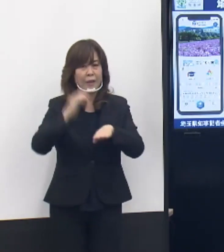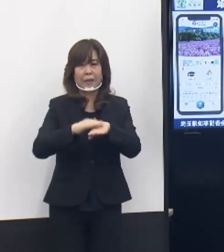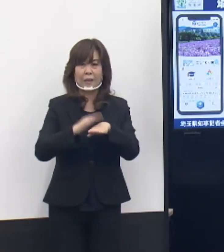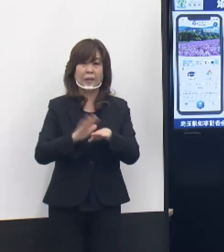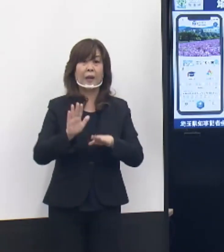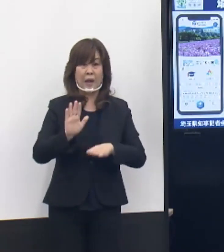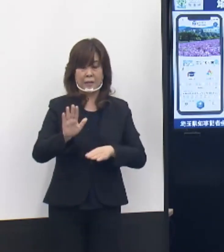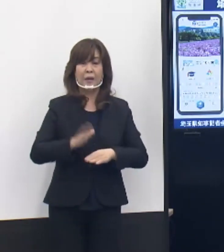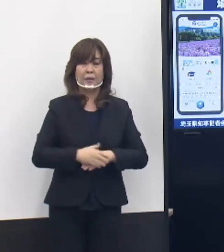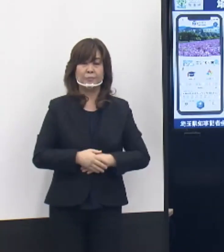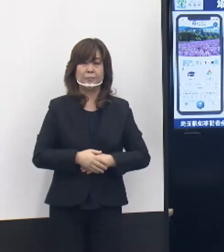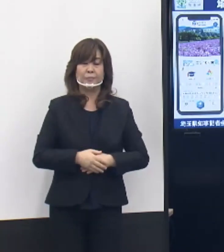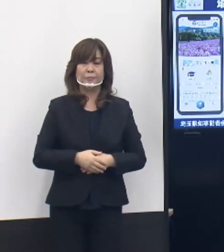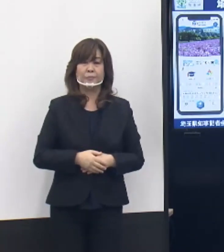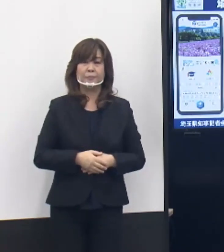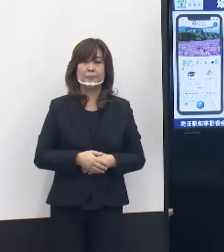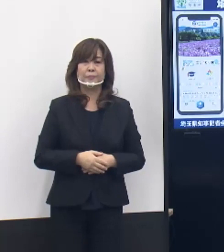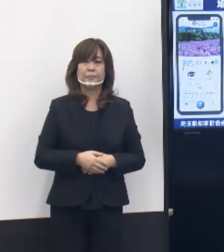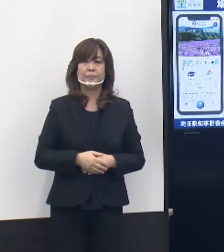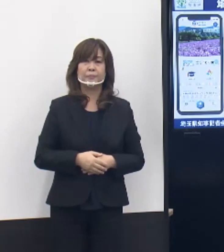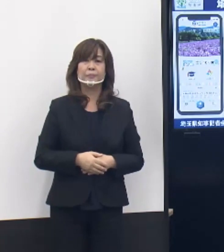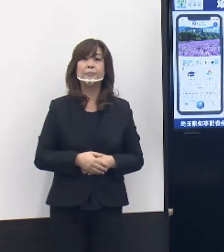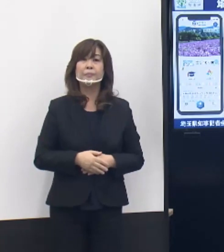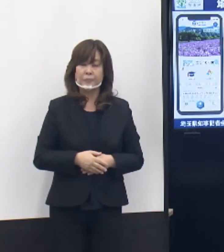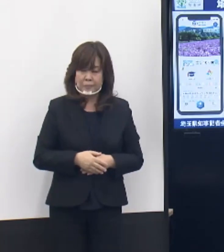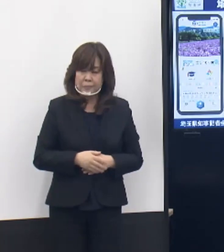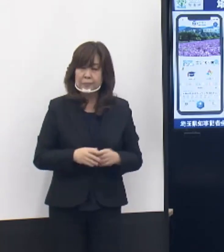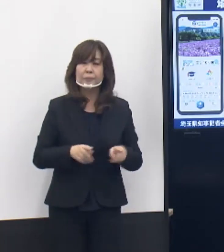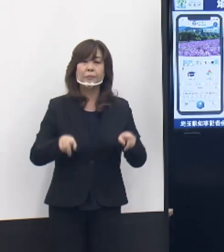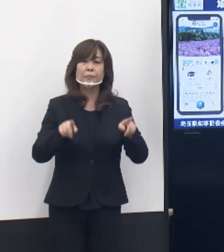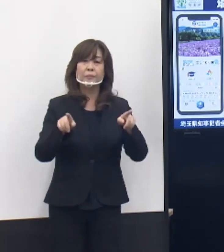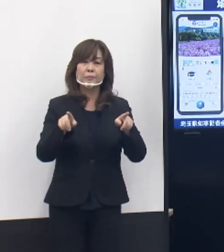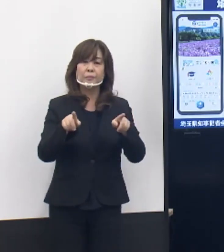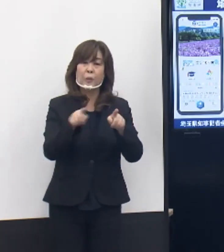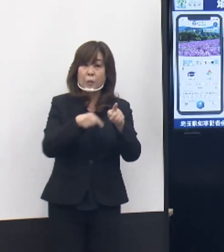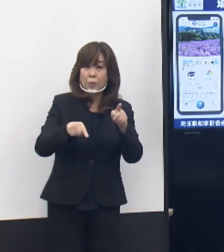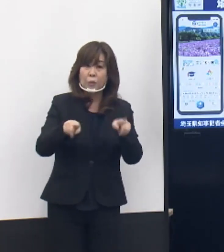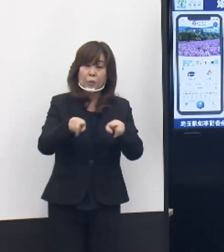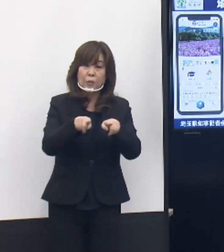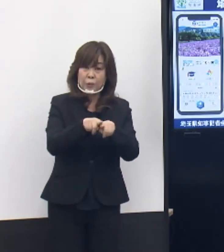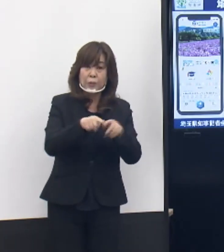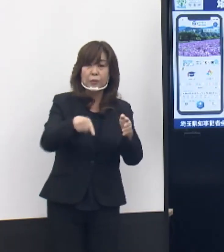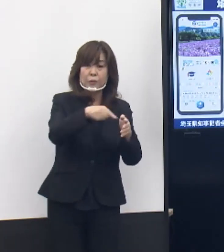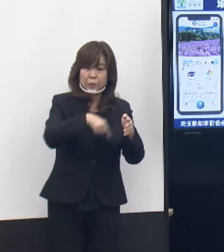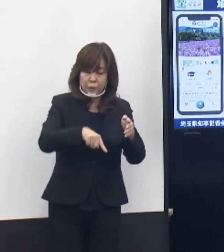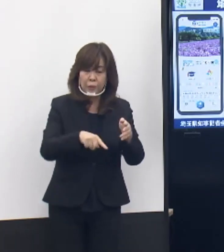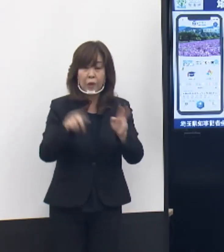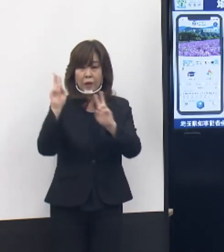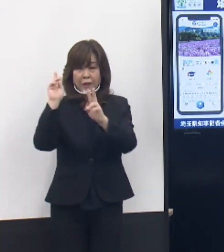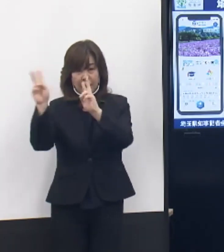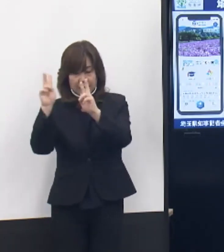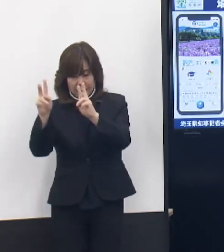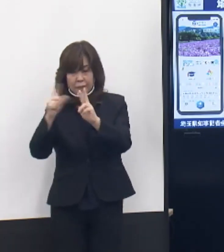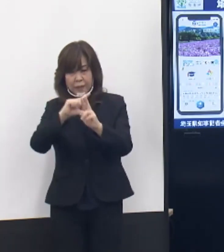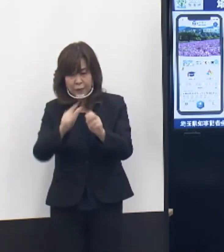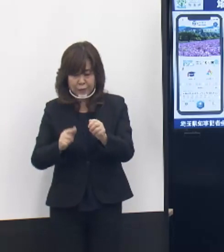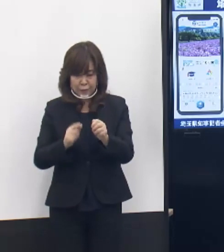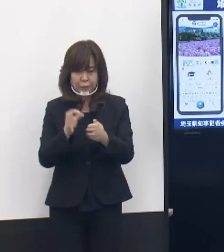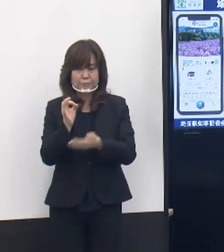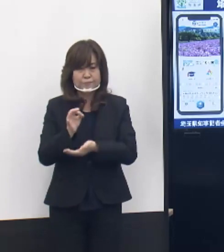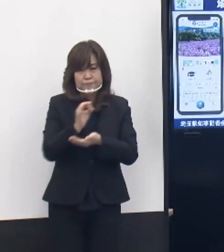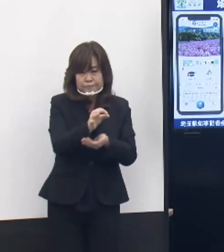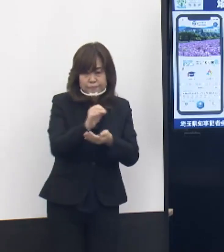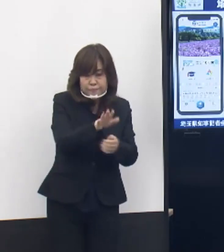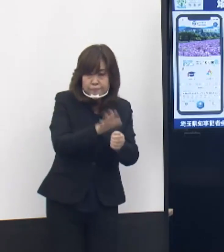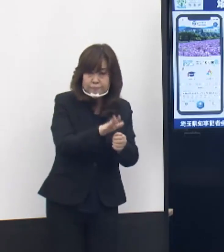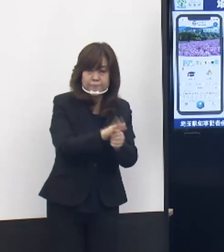ています。他方で最近ではこの公共の部分について企業が投資することによって持続的な投資環境を